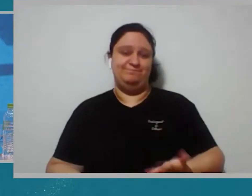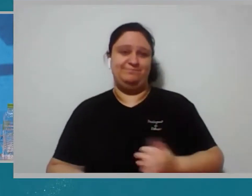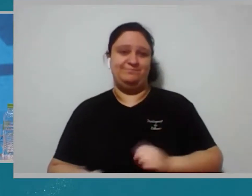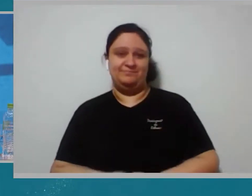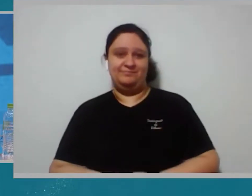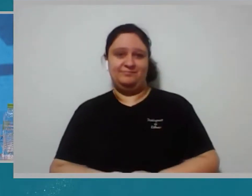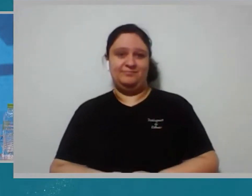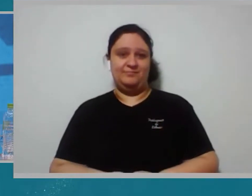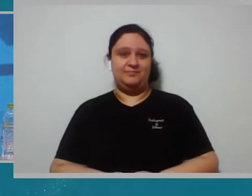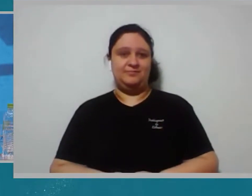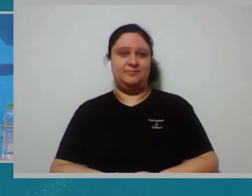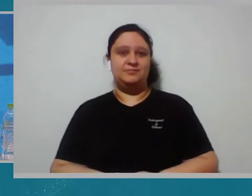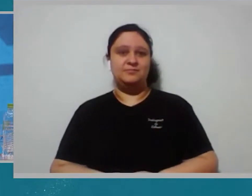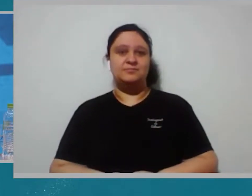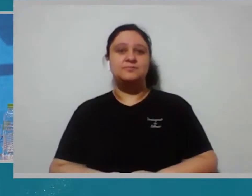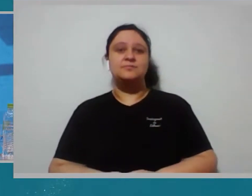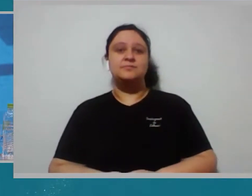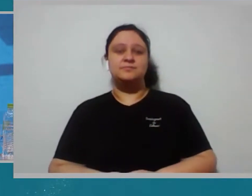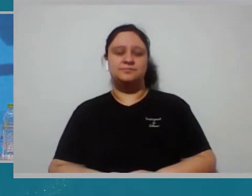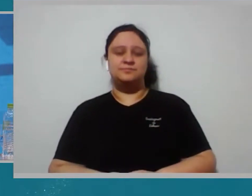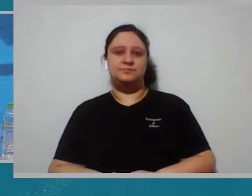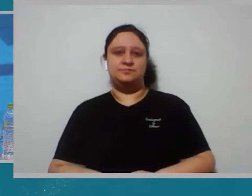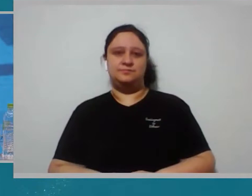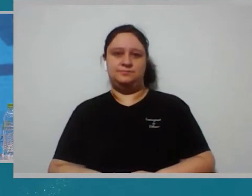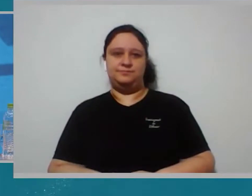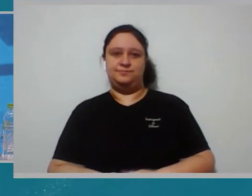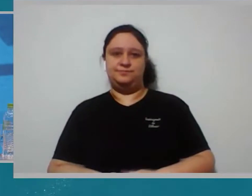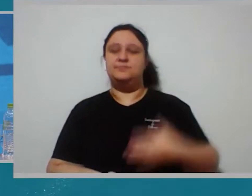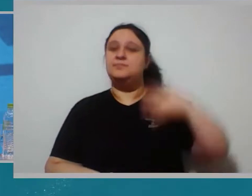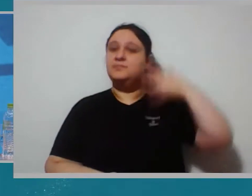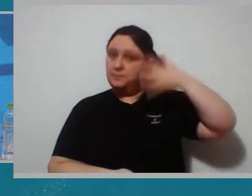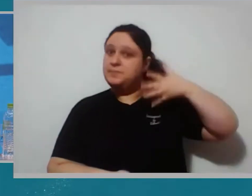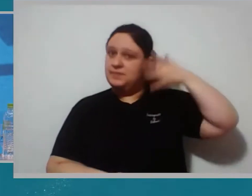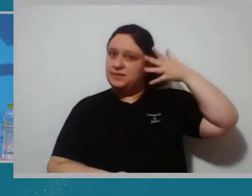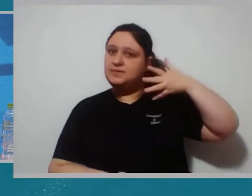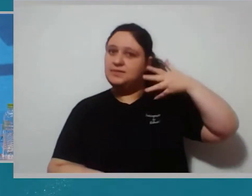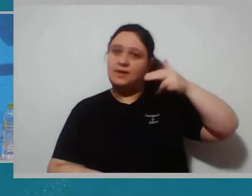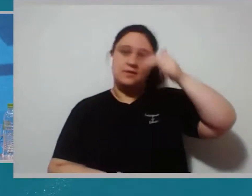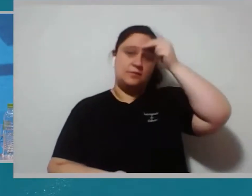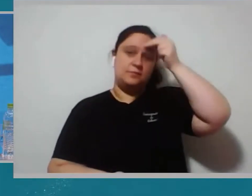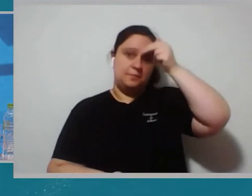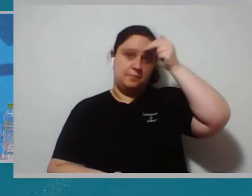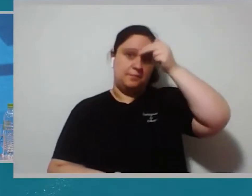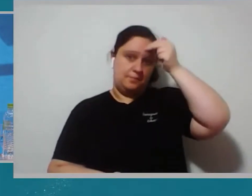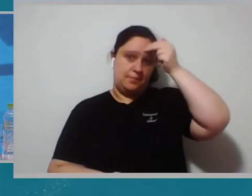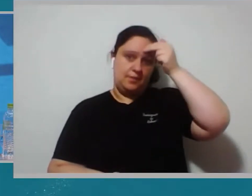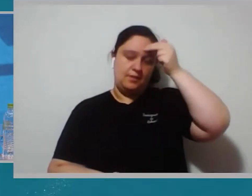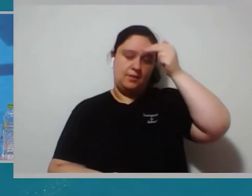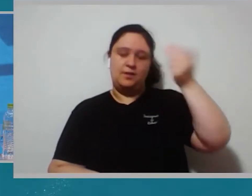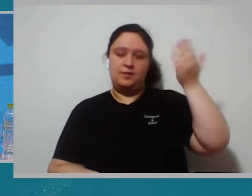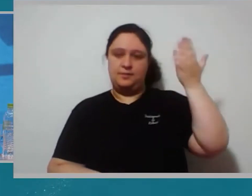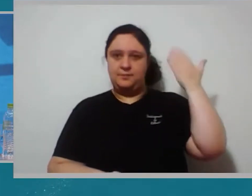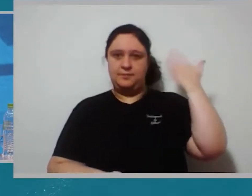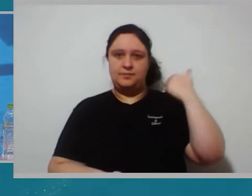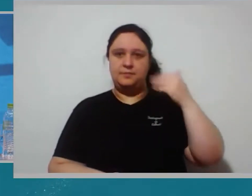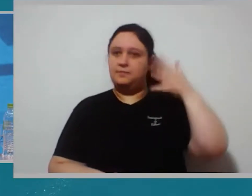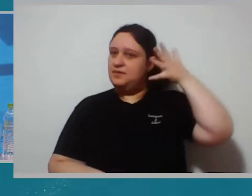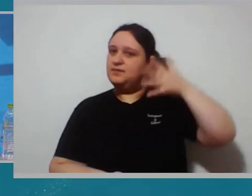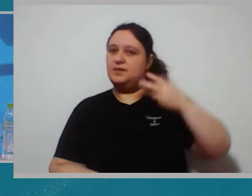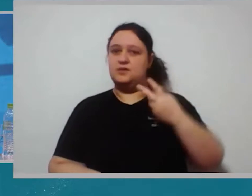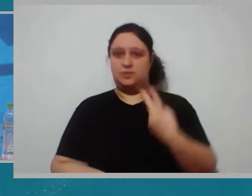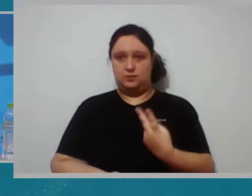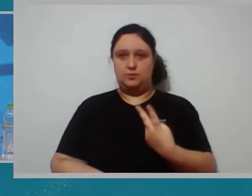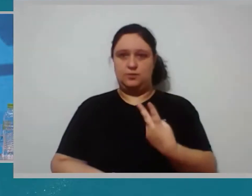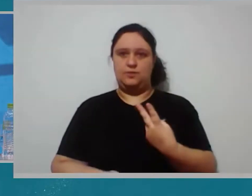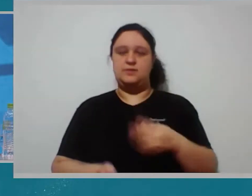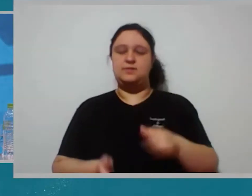de contextualização que o irmão Pedro deu para nós, mensagem 2 e mensagem 4, nos